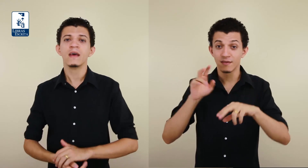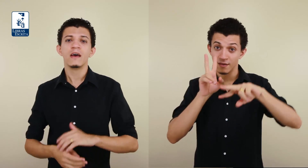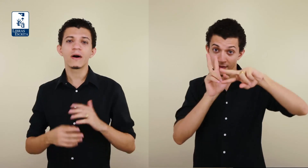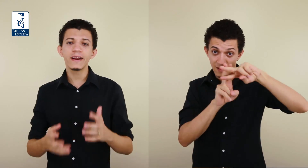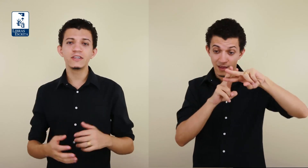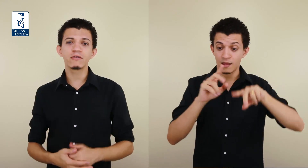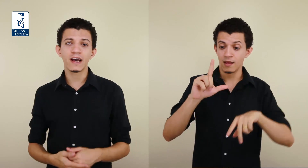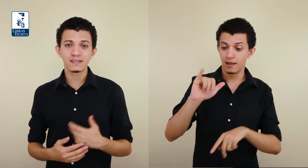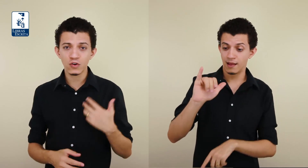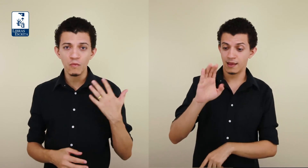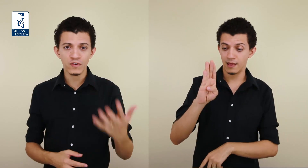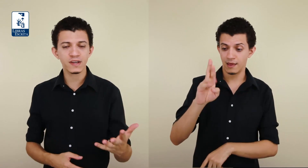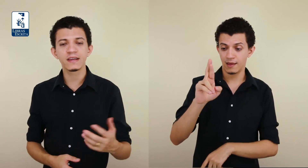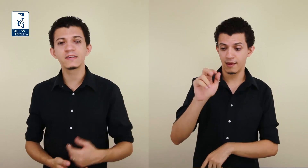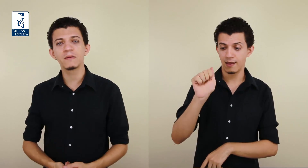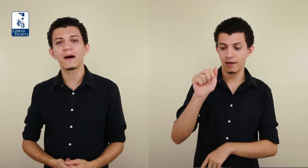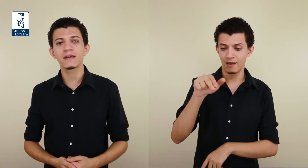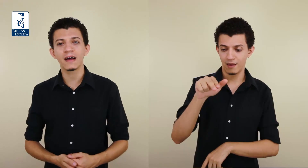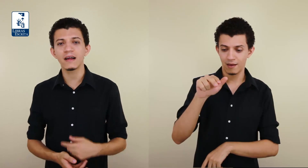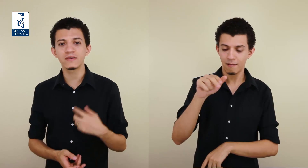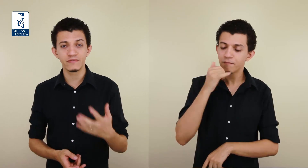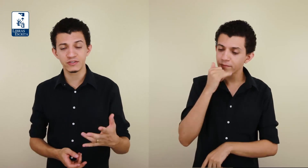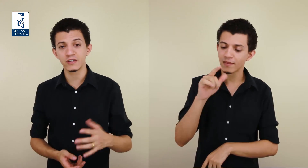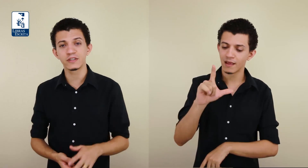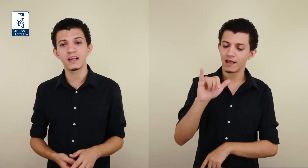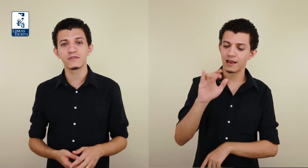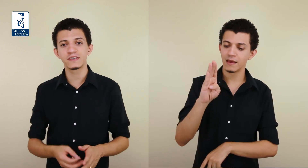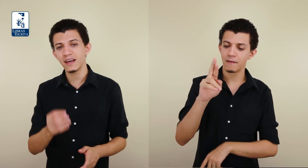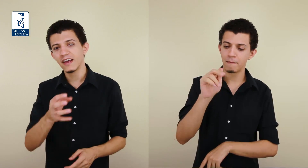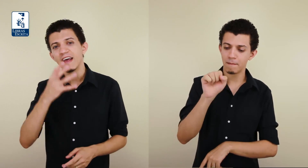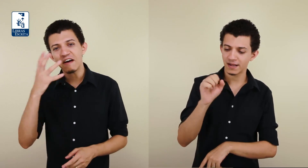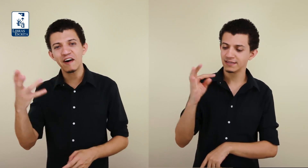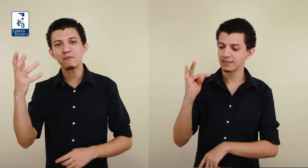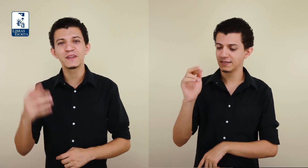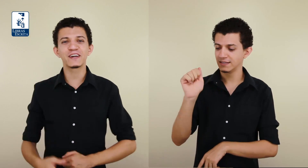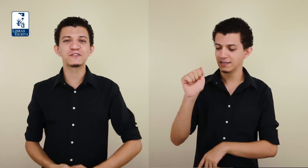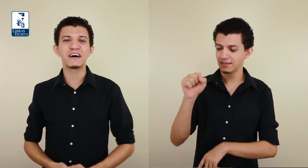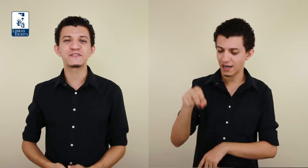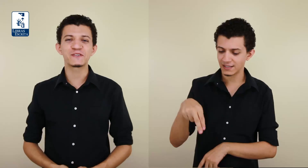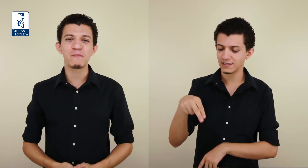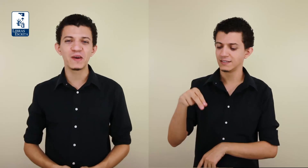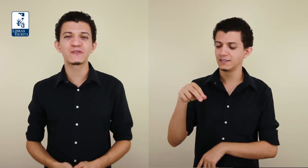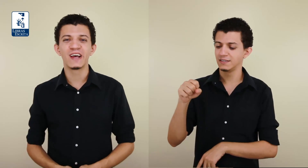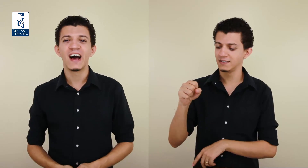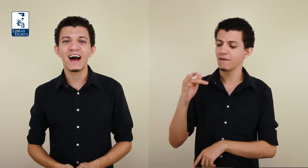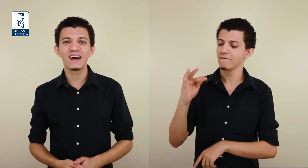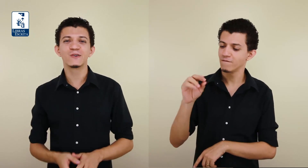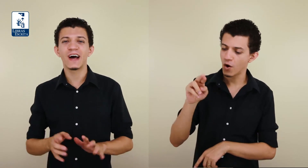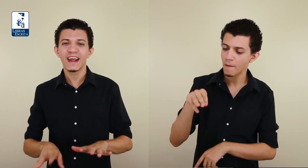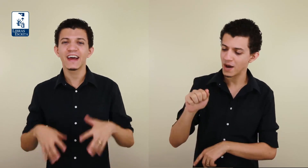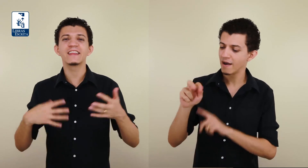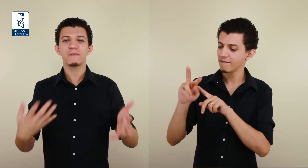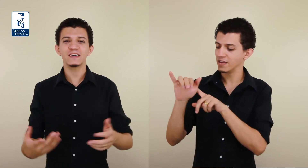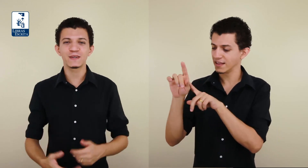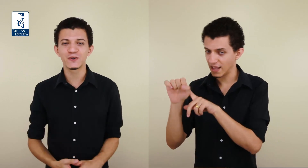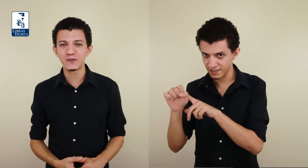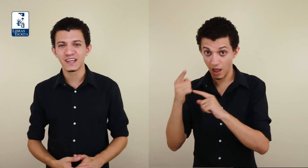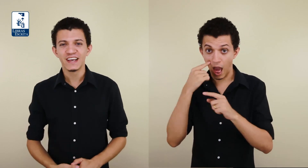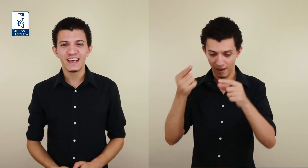Eu acredito que assim como você tem sido impactado, esse vídeo tem ajudado você, vai poder ajudar os seus amigos a ajudarem ainda mais pessoas e assim a